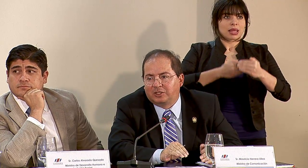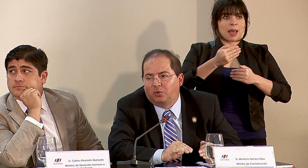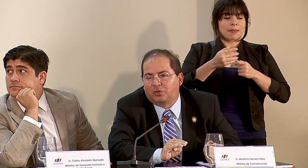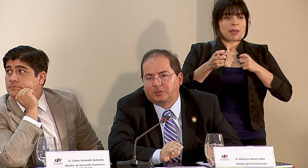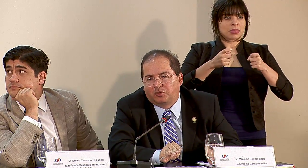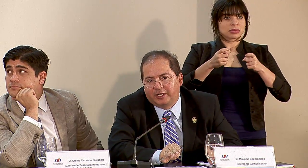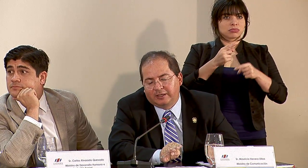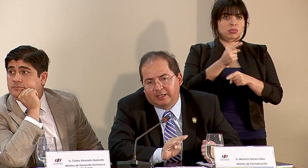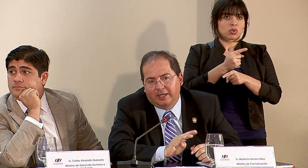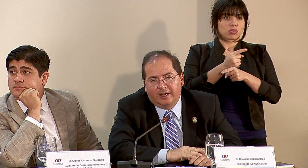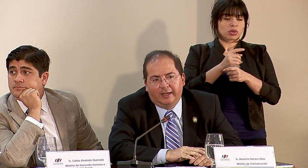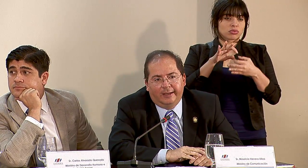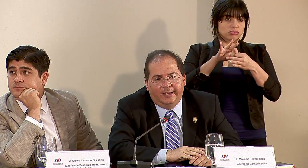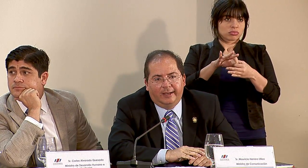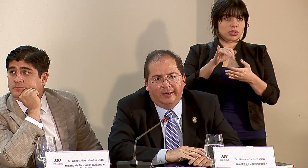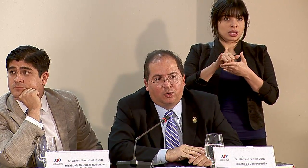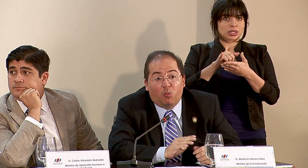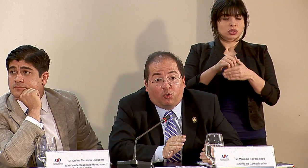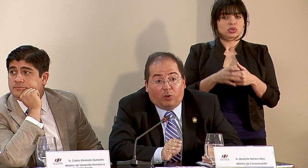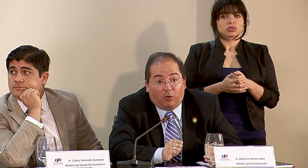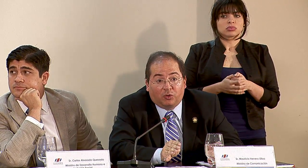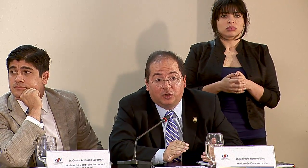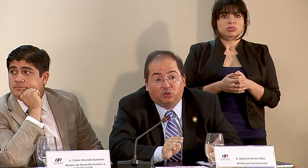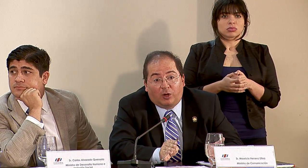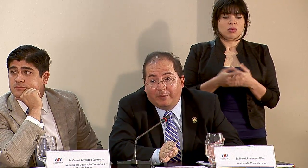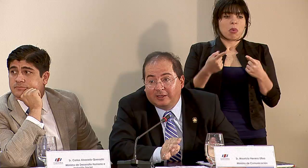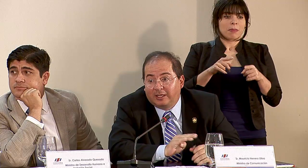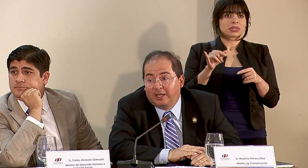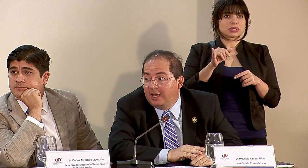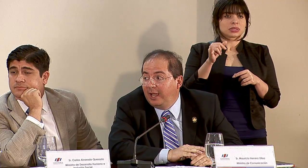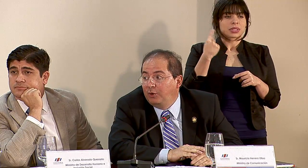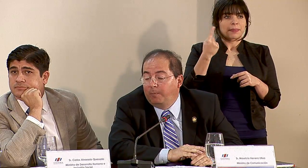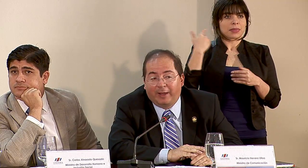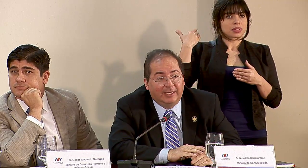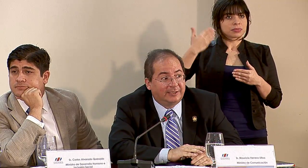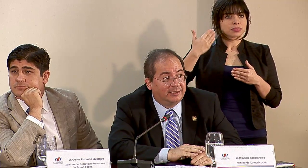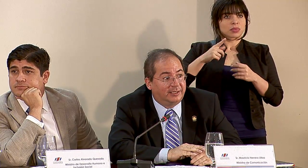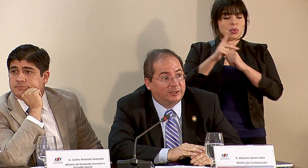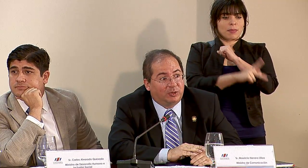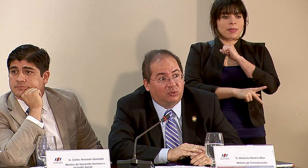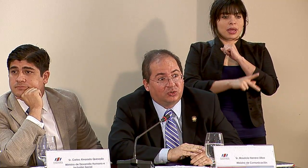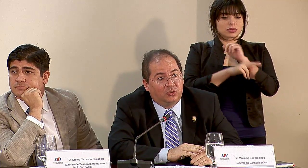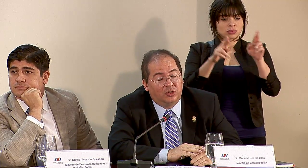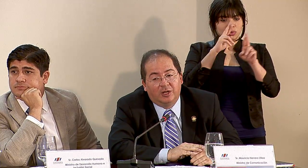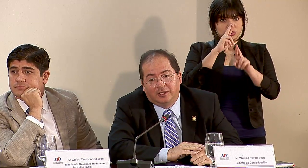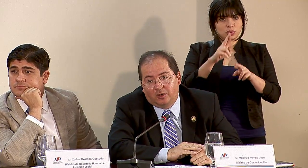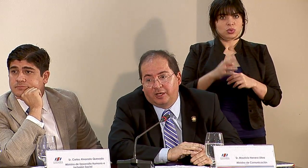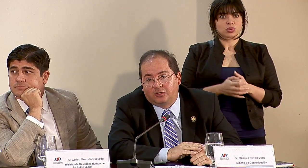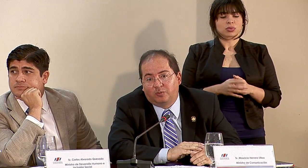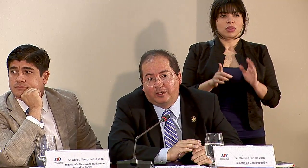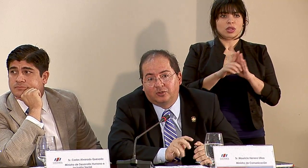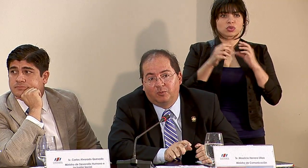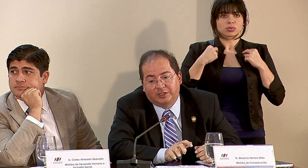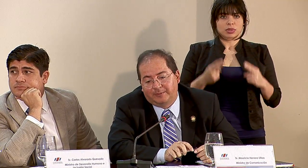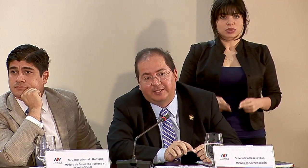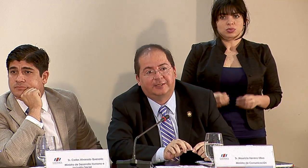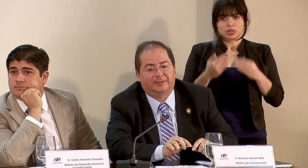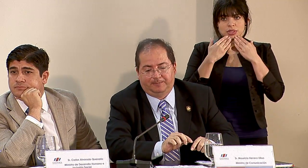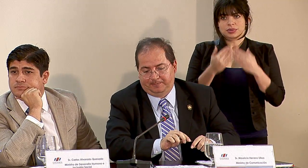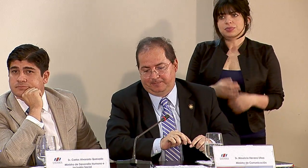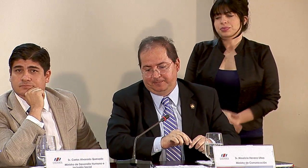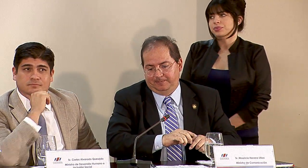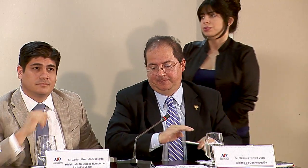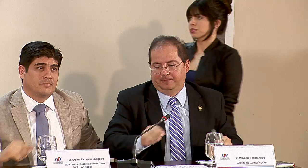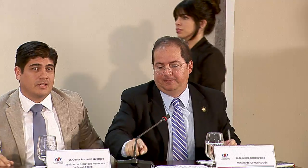administrativo correspondiente como ha ocurrido usualmente en un país respetuoso de los derechos humanos muchísimas